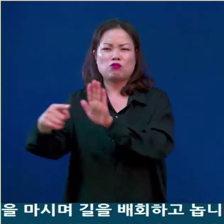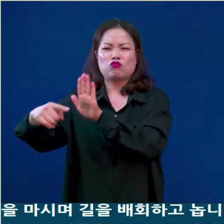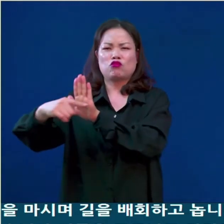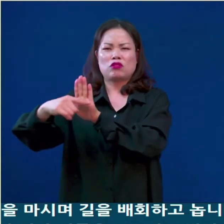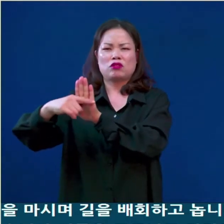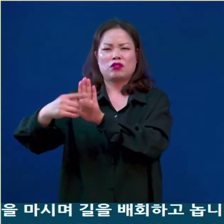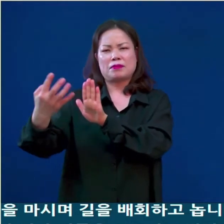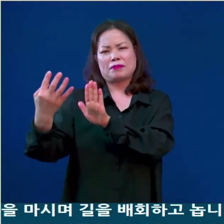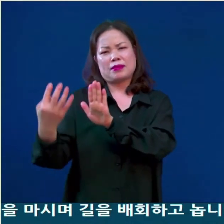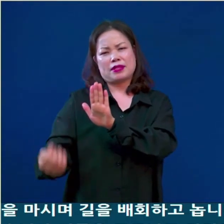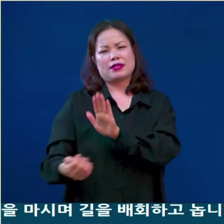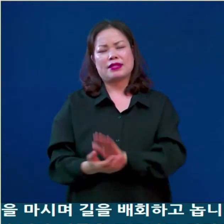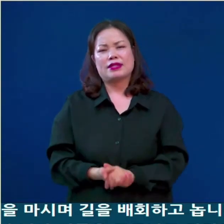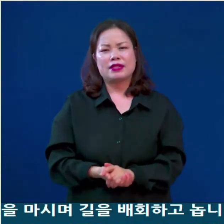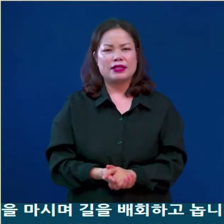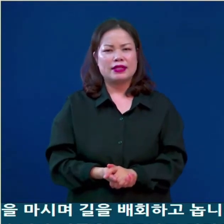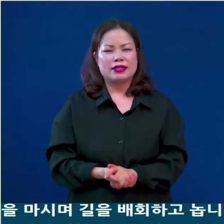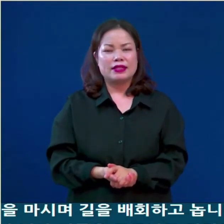더 많다는 것입니다.